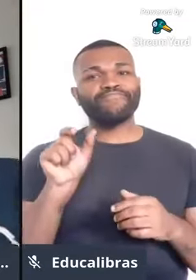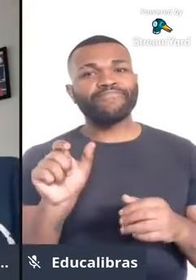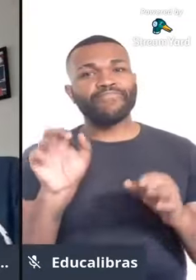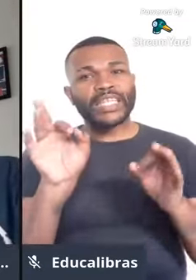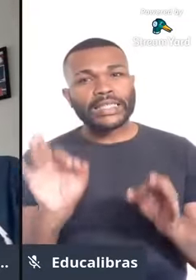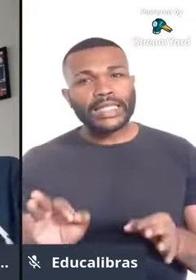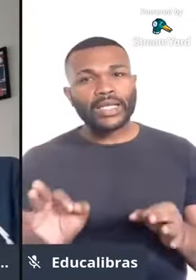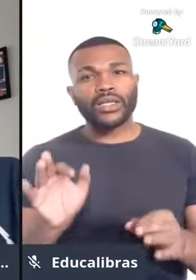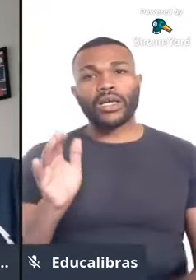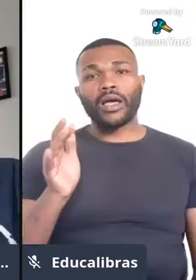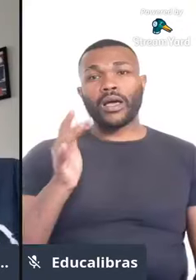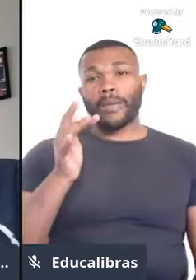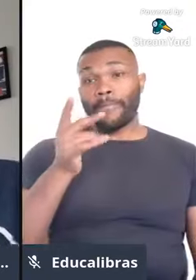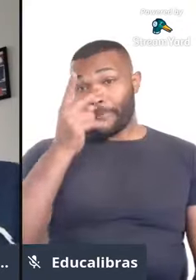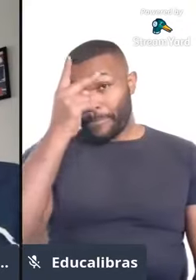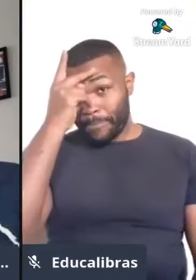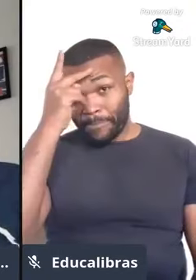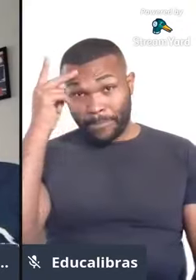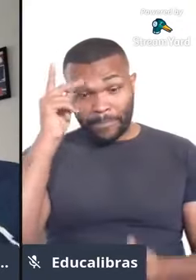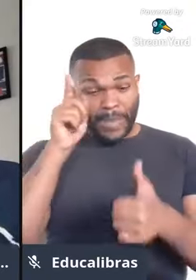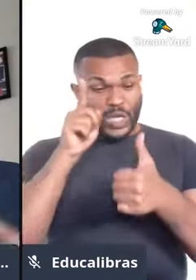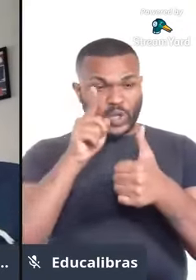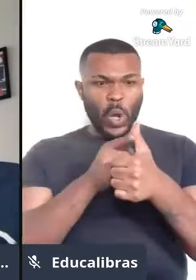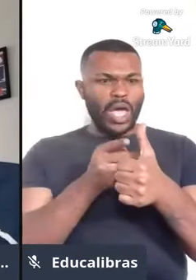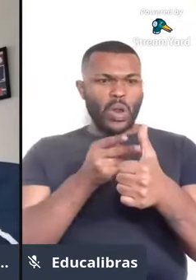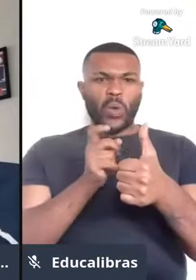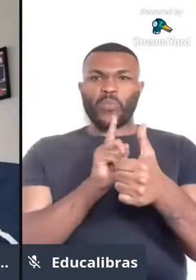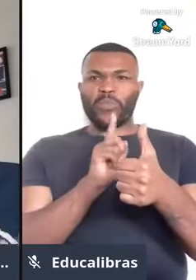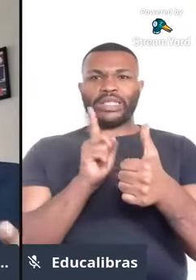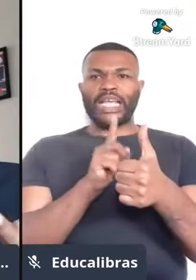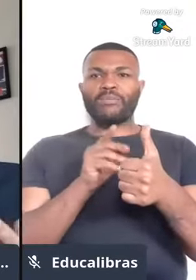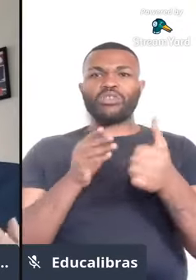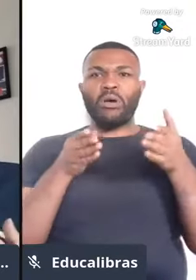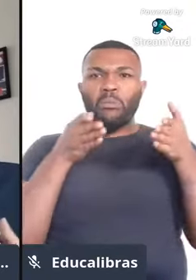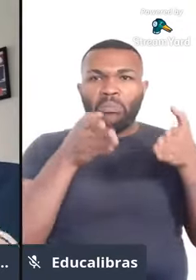pessoa antes da deficiência. Você cria uma criatura